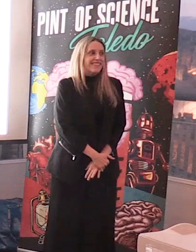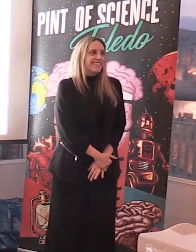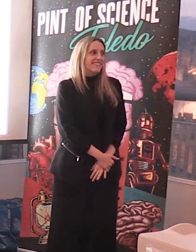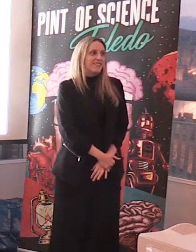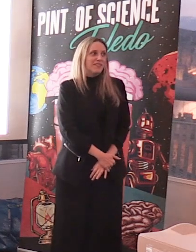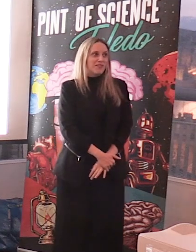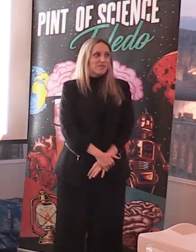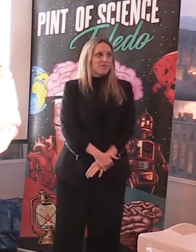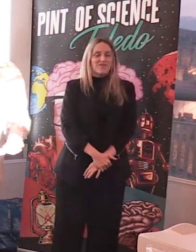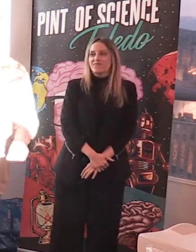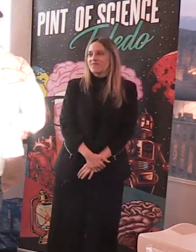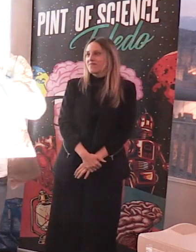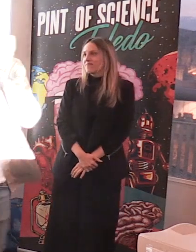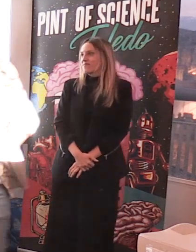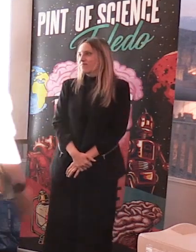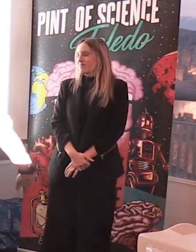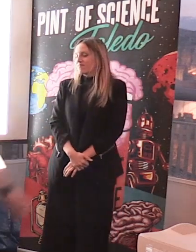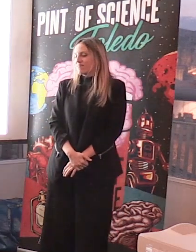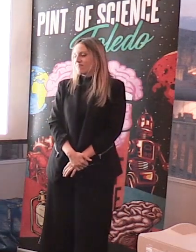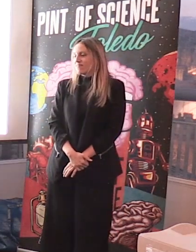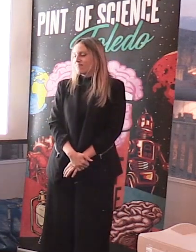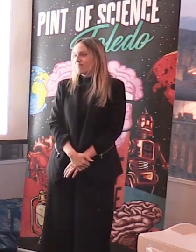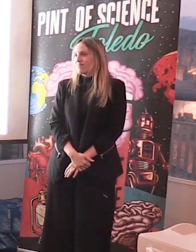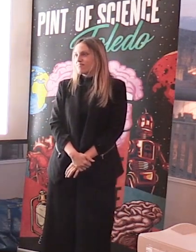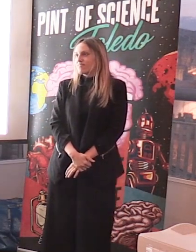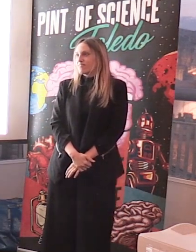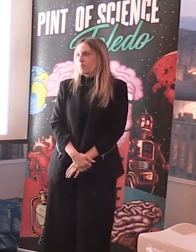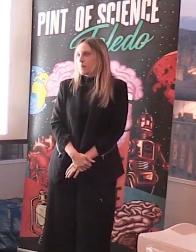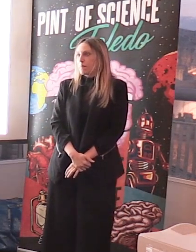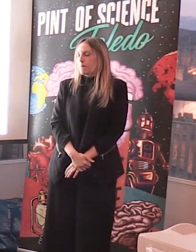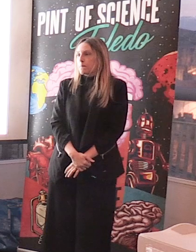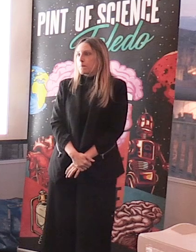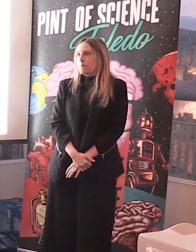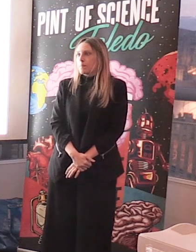Sí. No, quería comentarles que he leído en algún sitio que